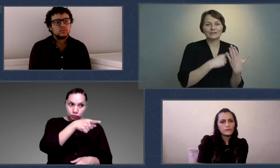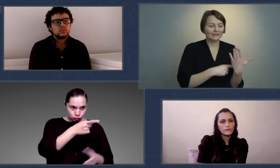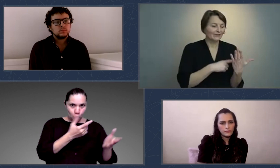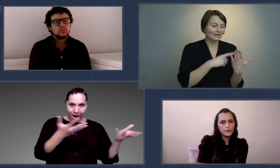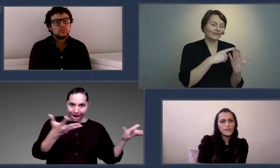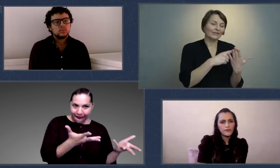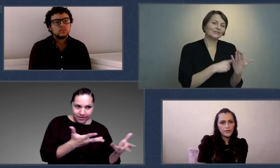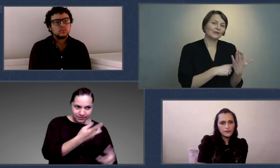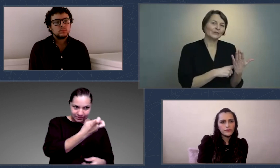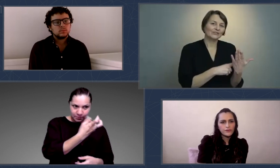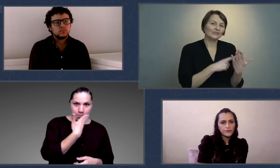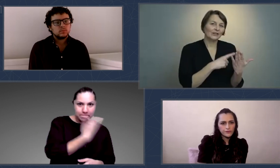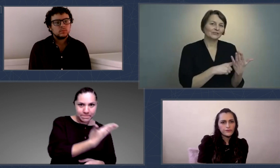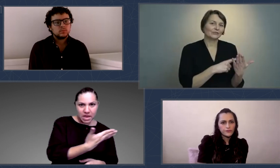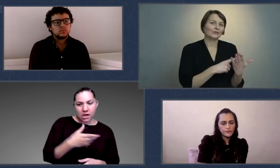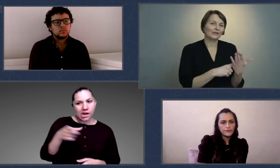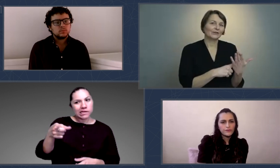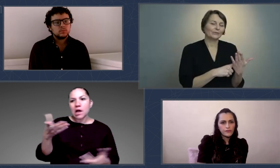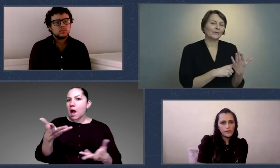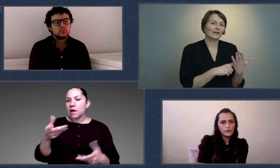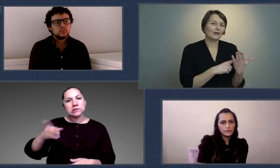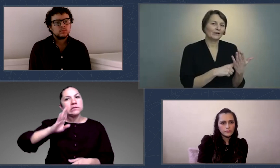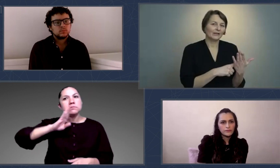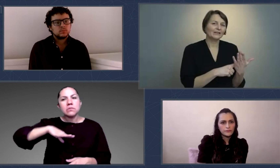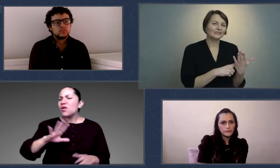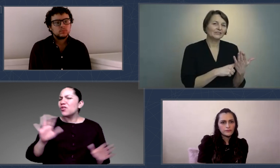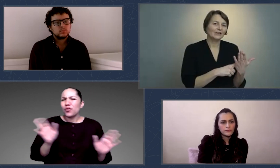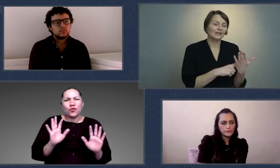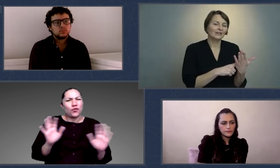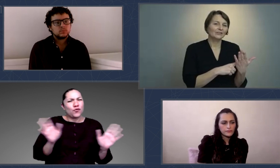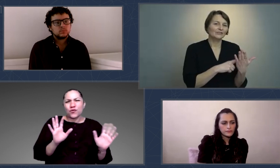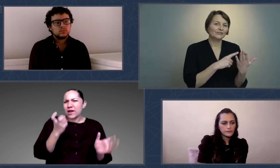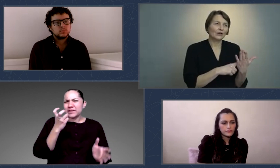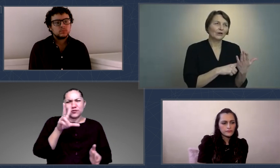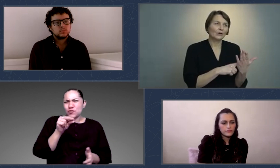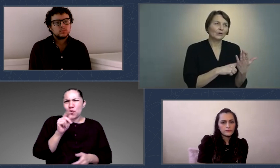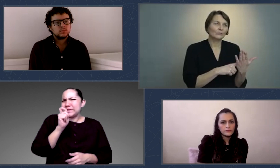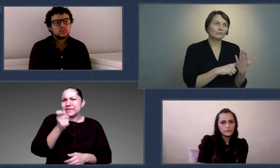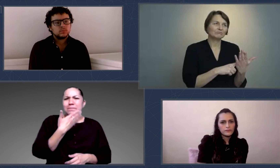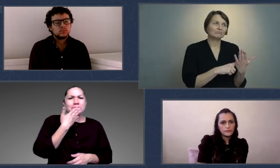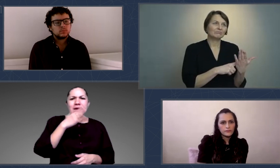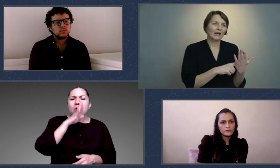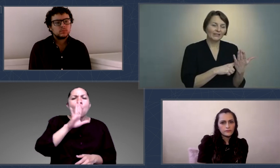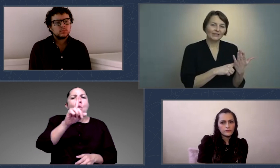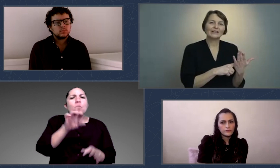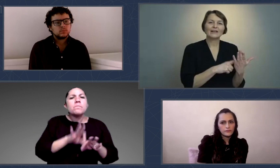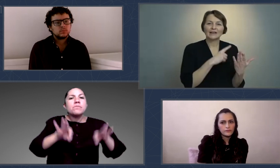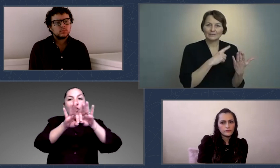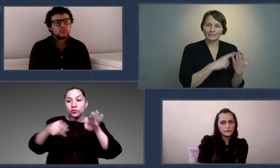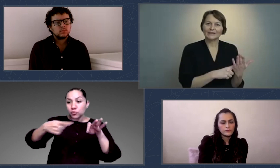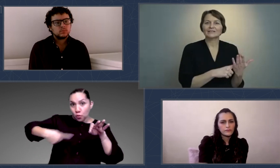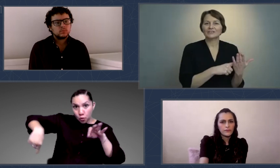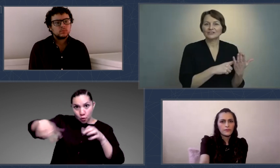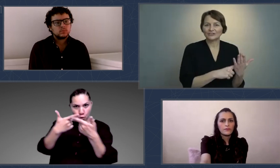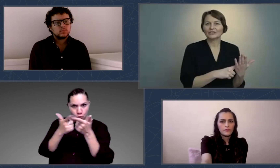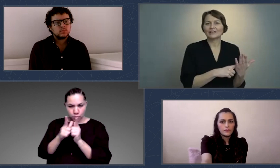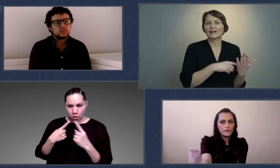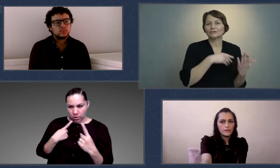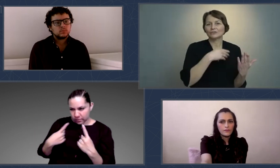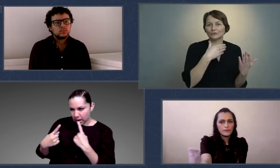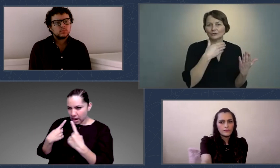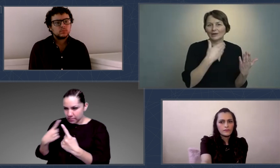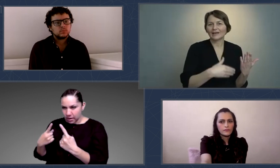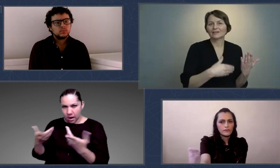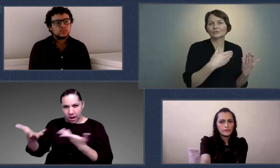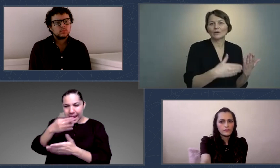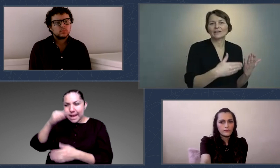permite pensar qué es lo que se debería hacer y qué es lo que tendríamos que hacer. y ayuda. Entonces, de esta manera, la próxima vez